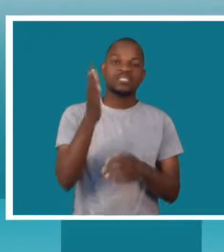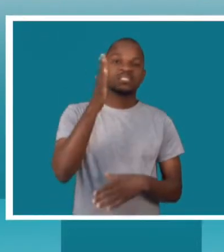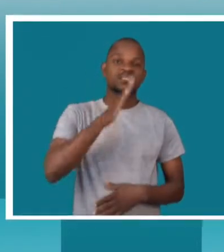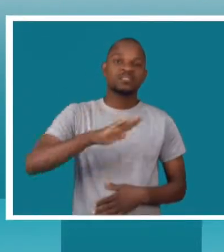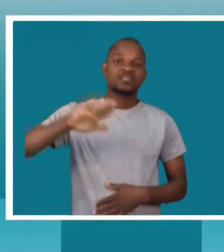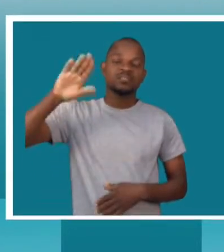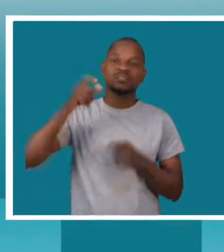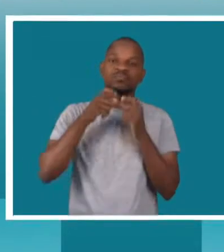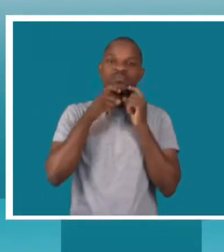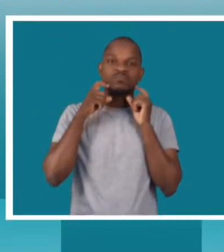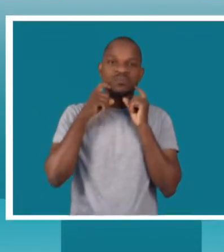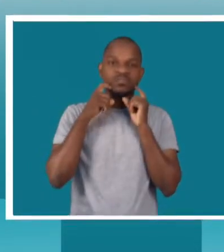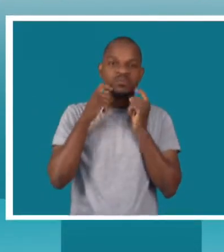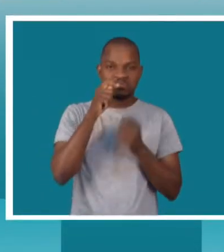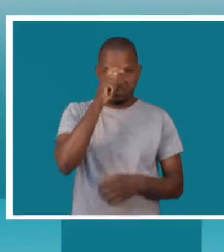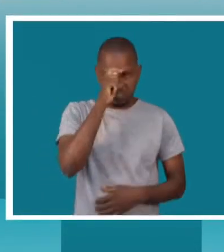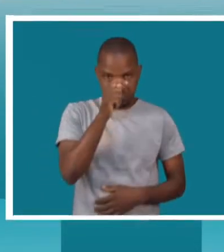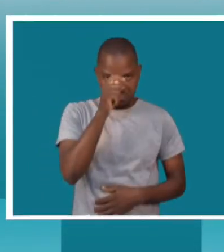nacional.